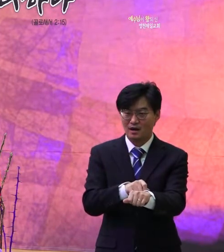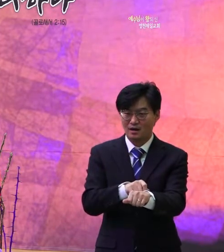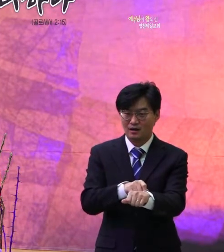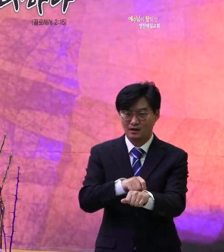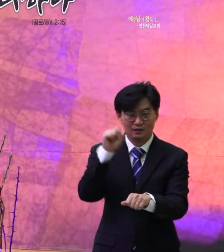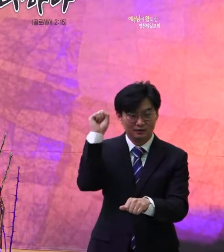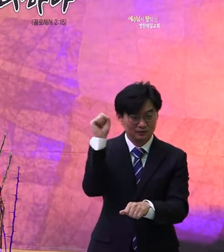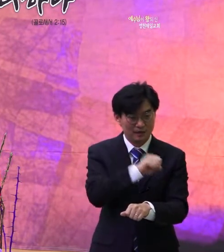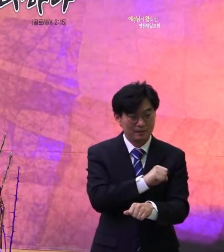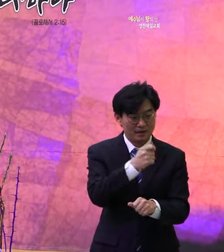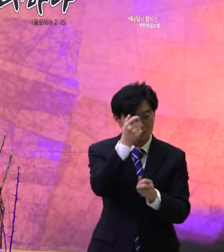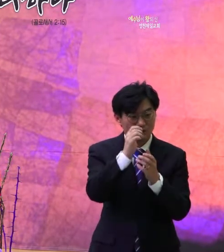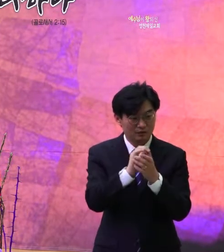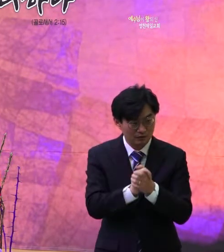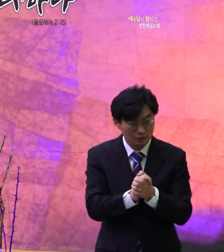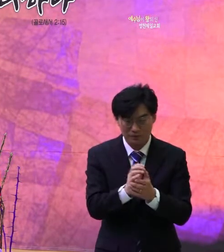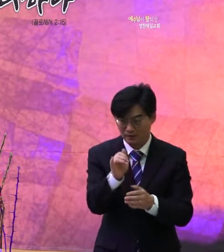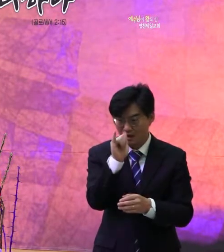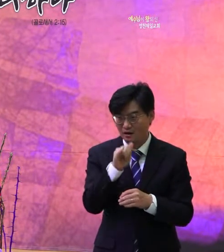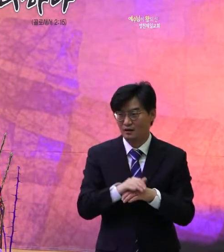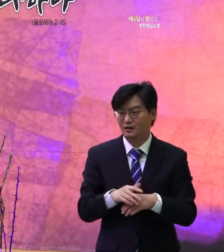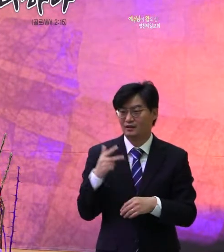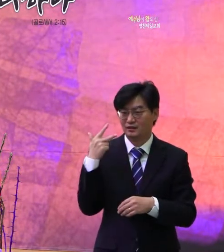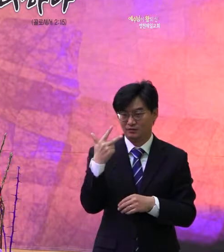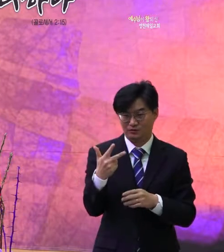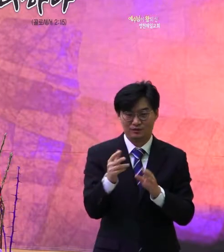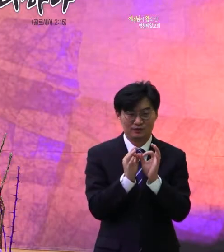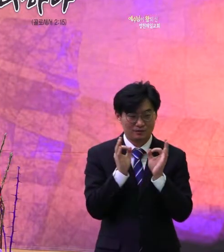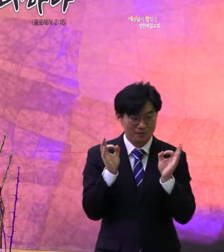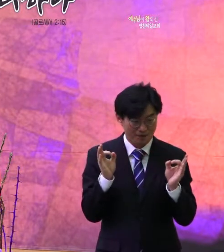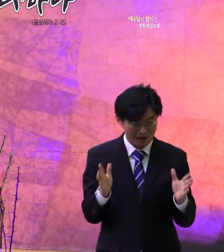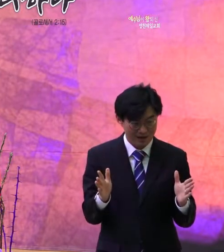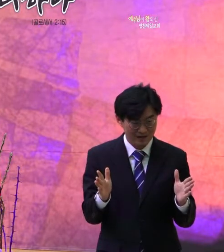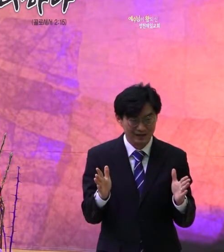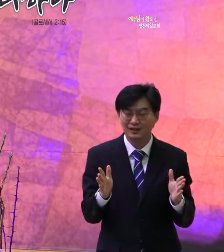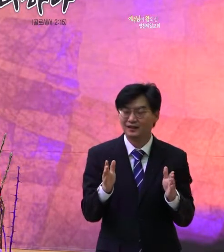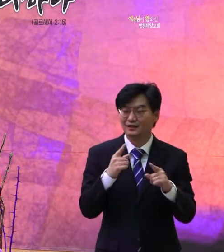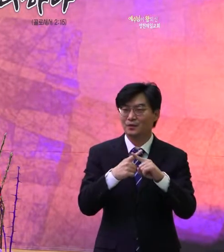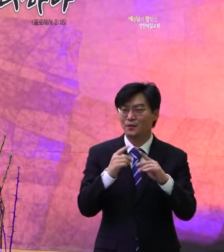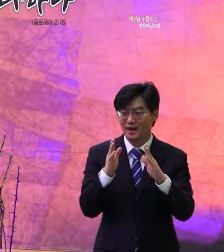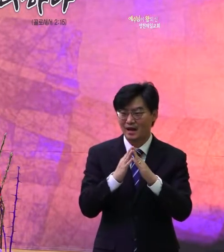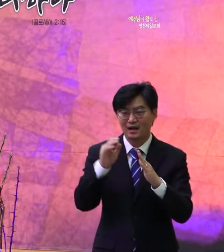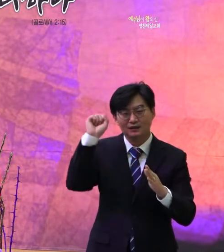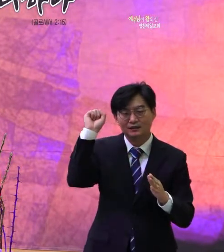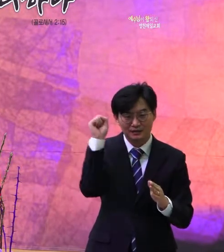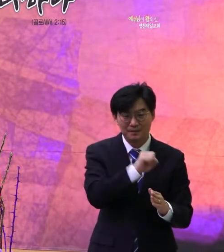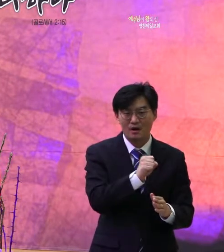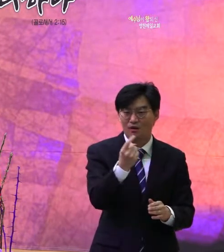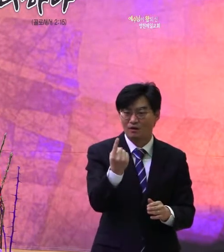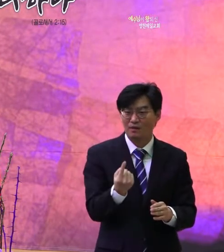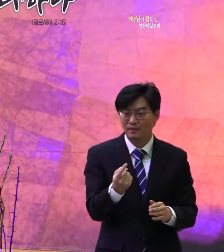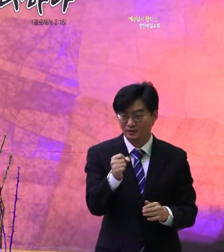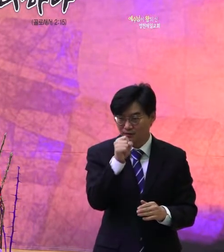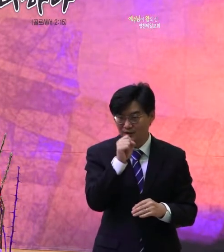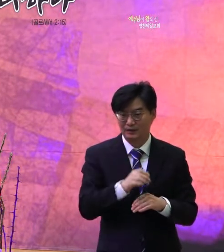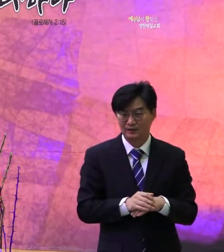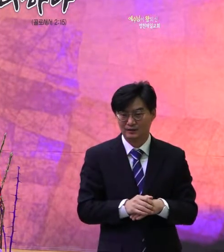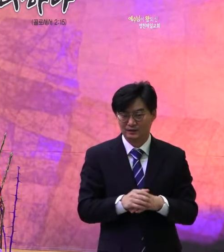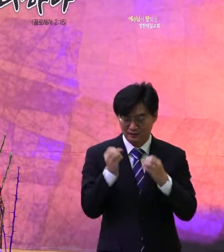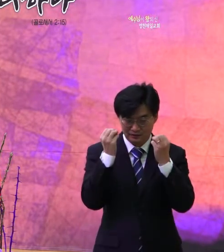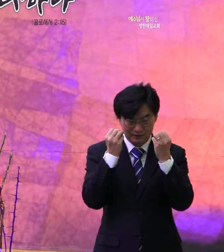주간 한 번, 두 번 나올 거 작정하시고 매일 나오셨으면 좋겠습니다. 매일 나오셔서 새날에 첫 시간을